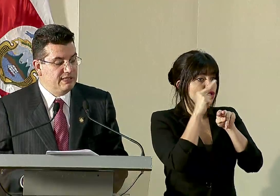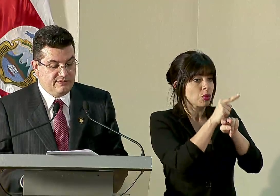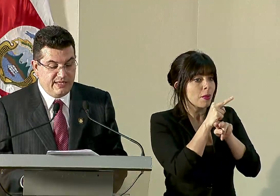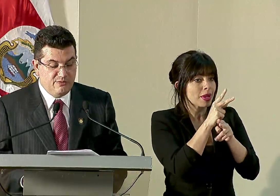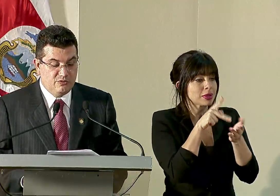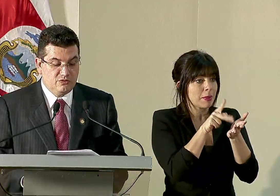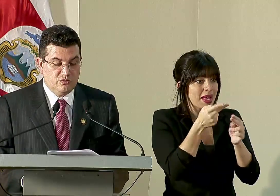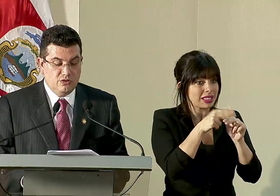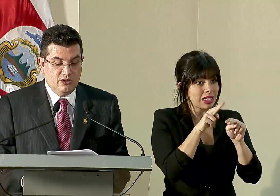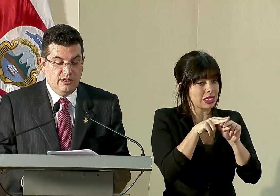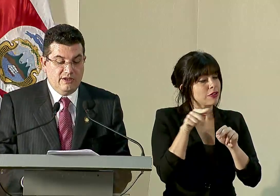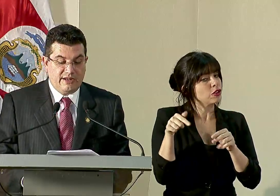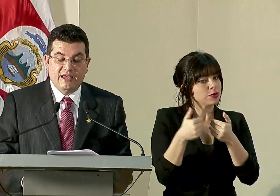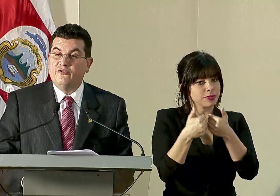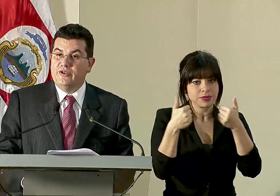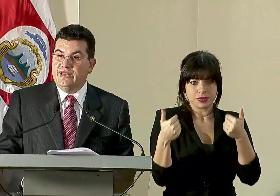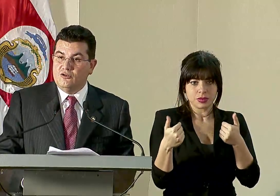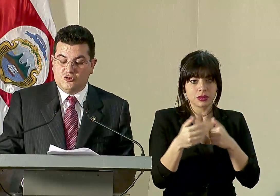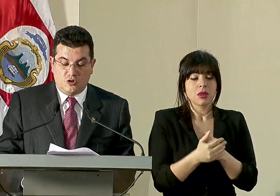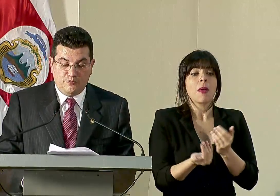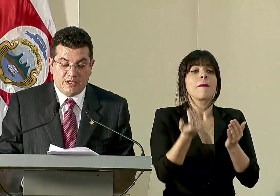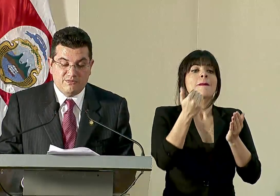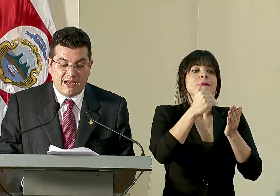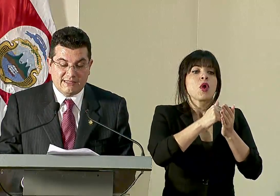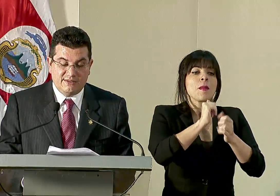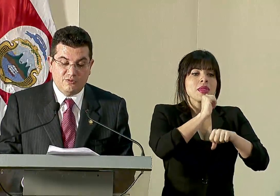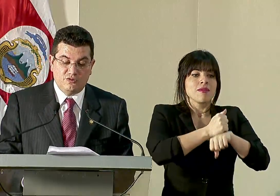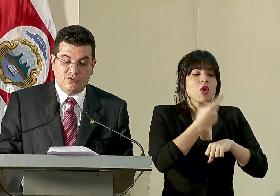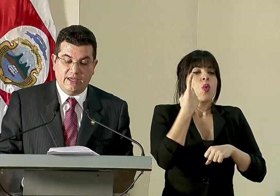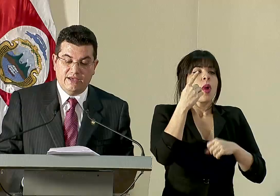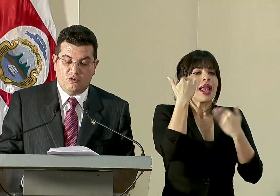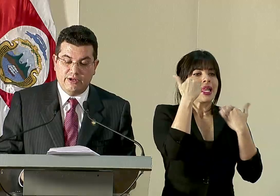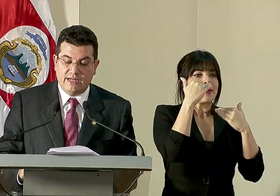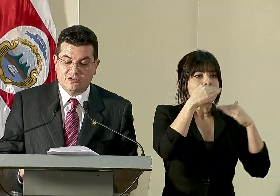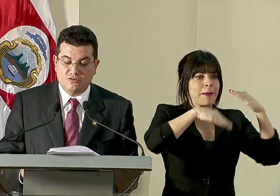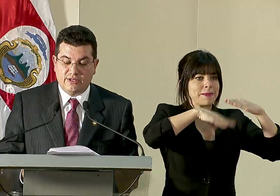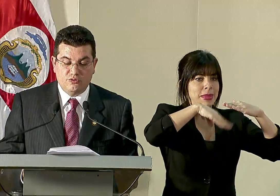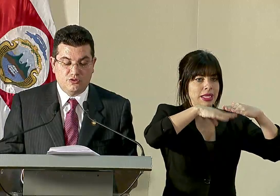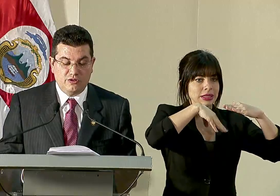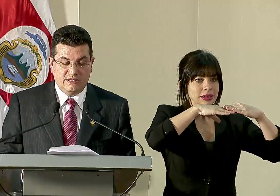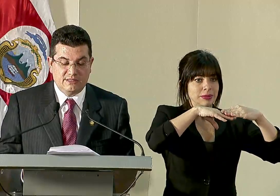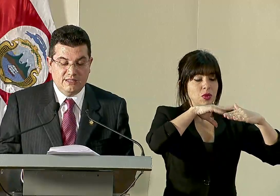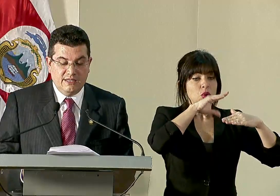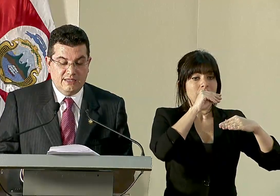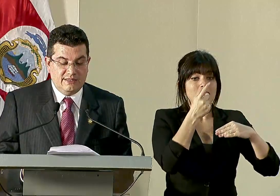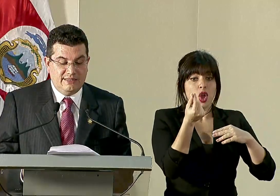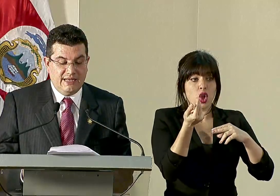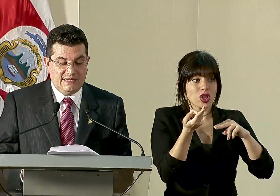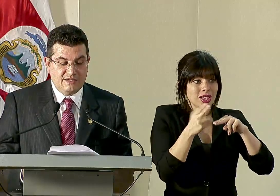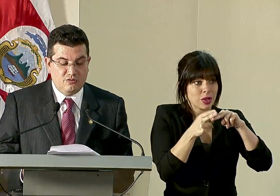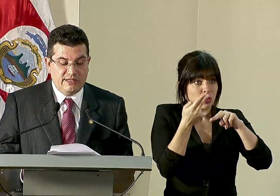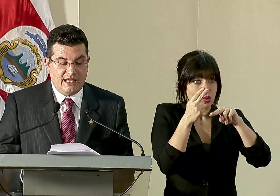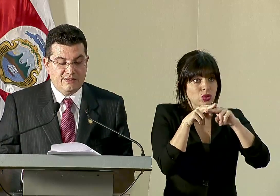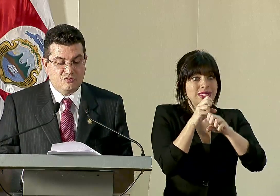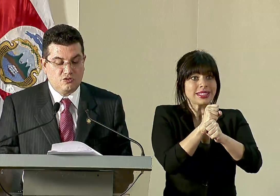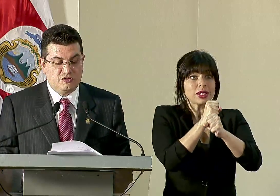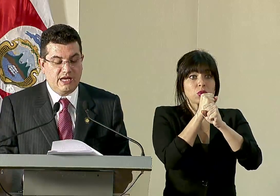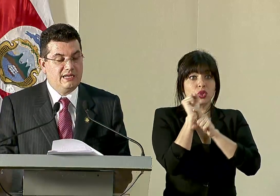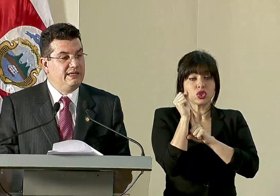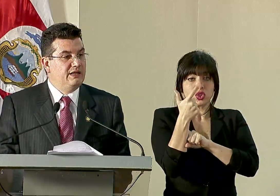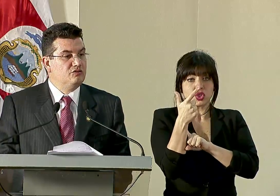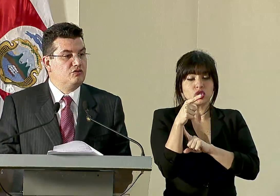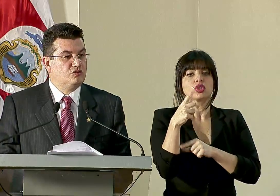pago de incentivos, redefinir los topes máximos e incluir a las contribuciones de la seguridad